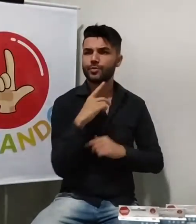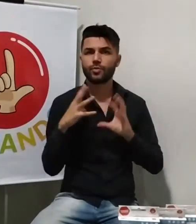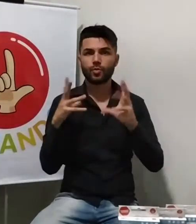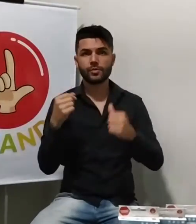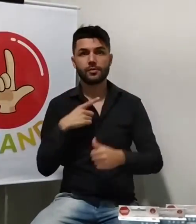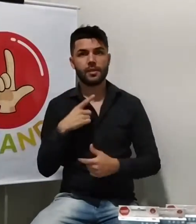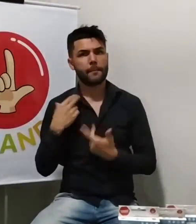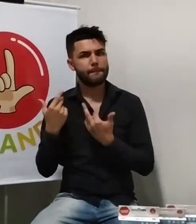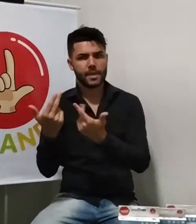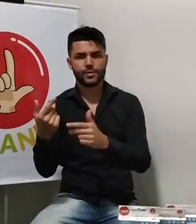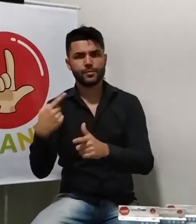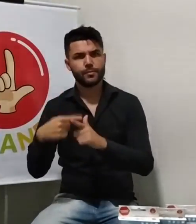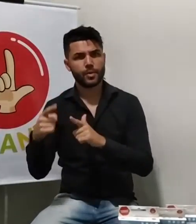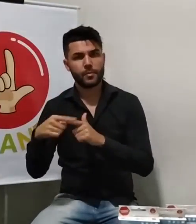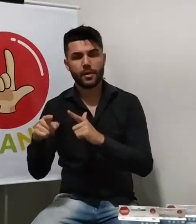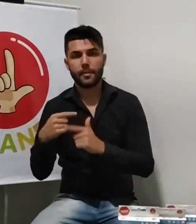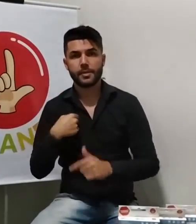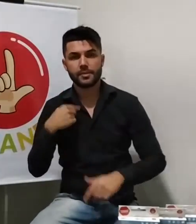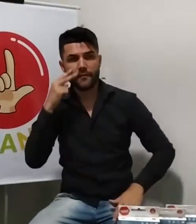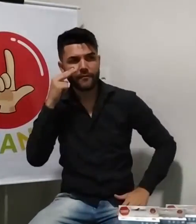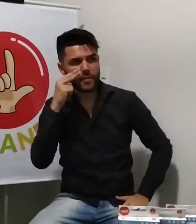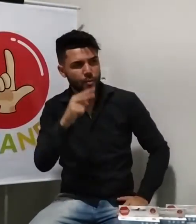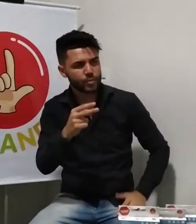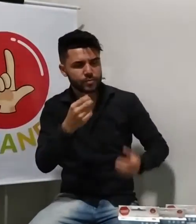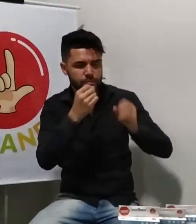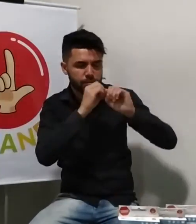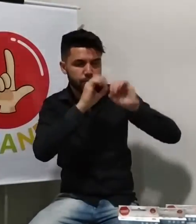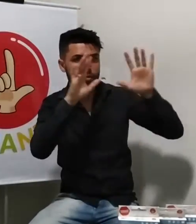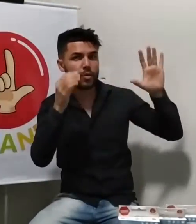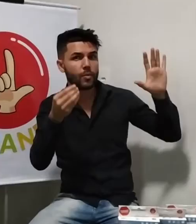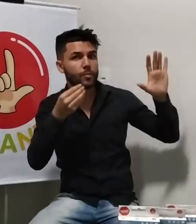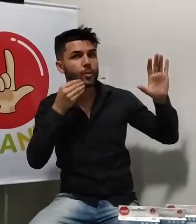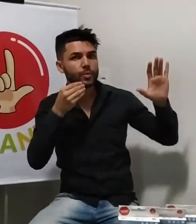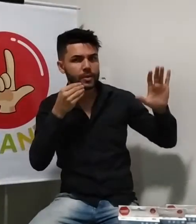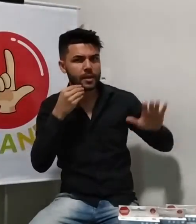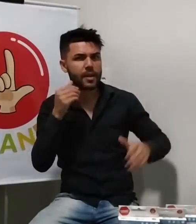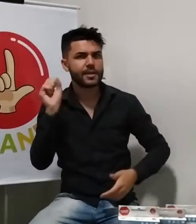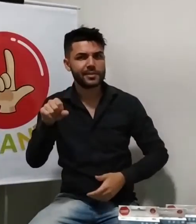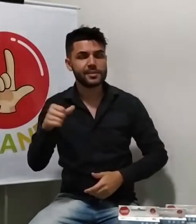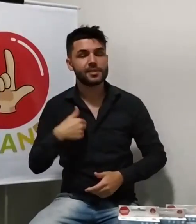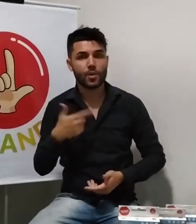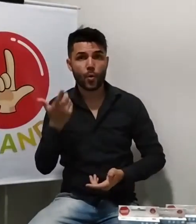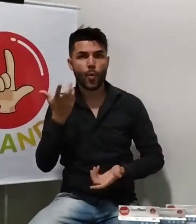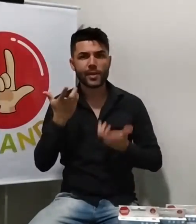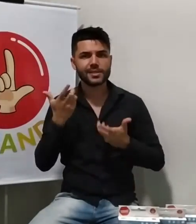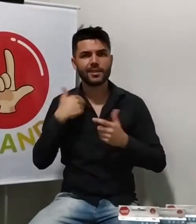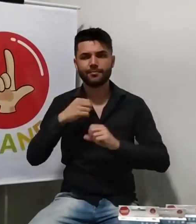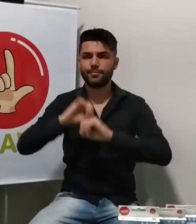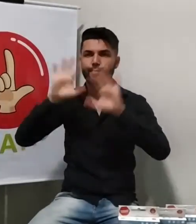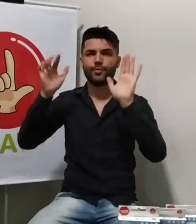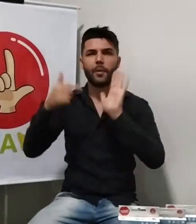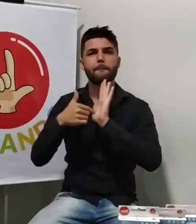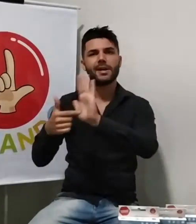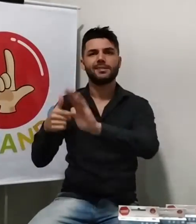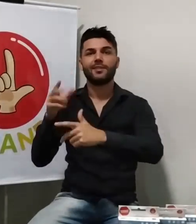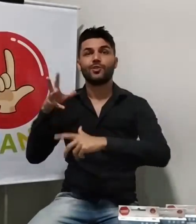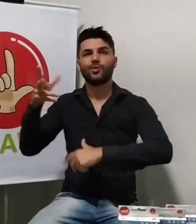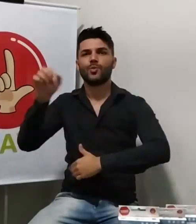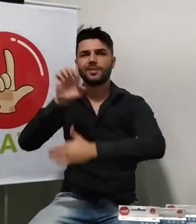sobe o vídeo, gerencia tudo pela web. Para vender isso, era um caos também, porque você chegava para uma emissora e falava, joga todos os seus vídeos da internet